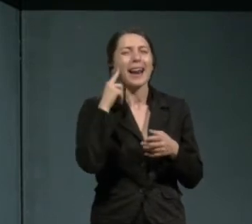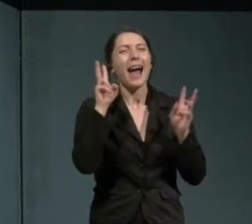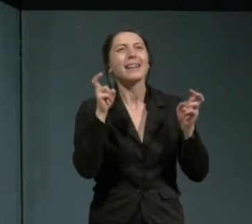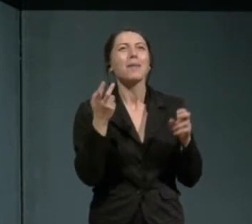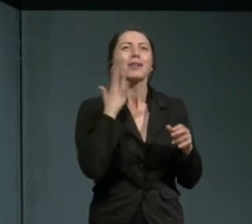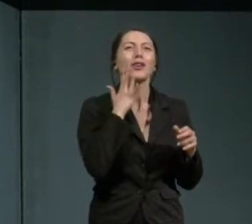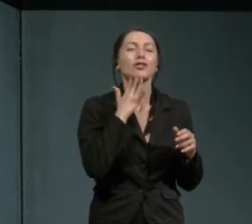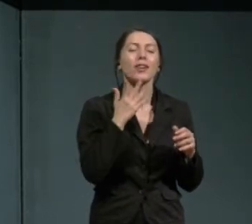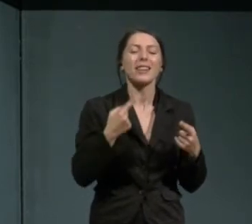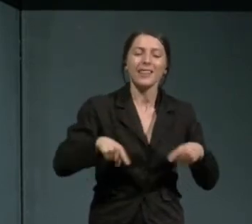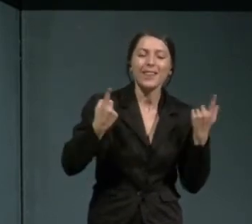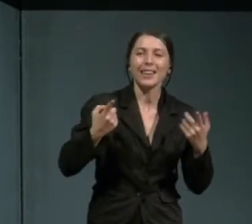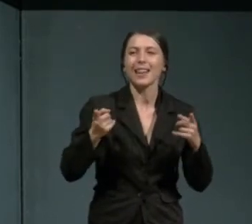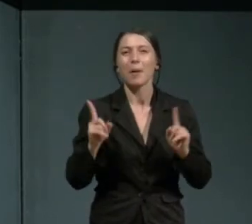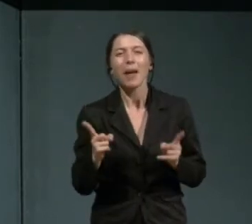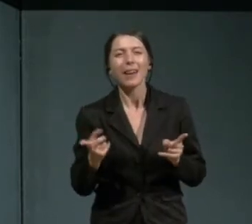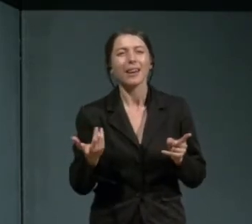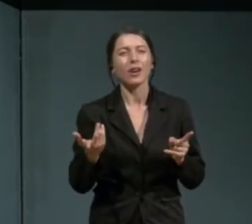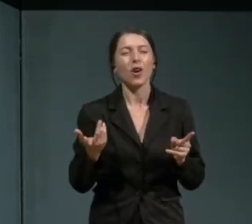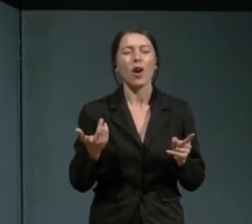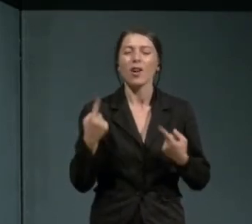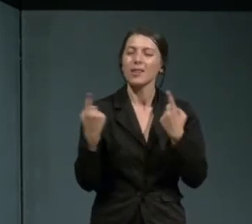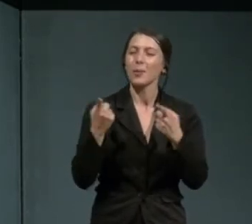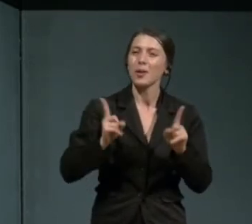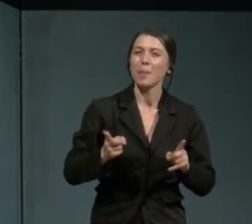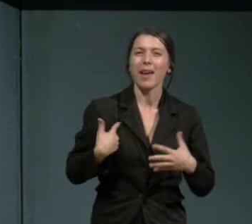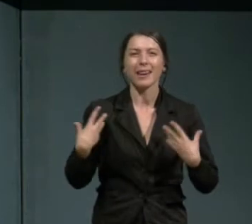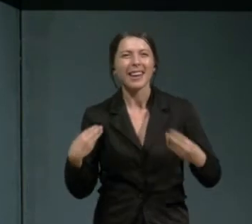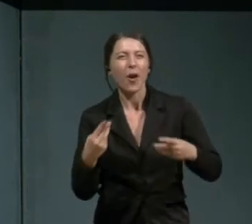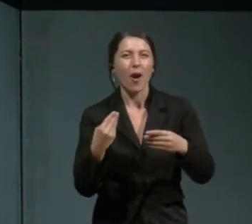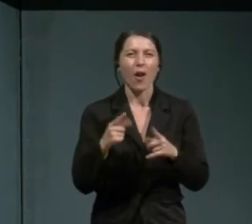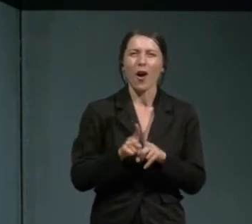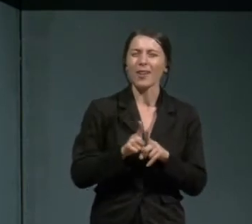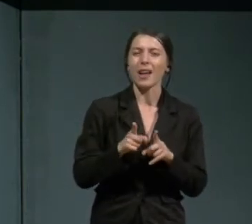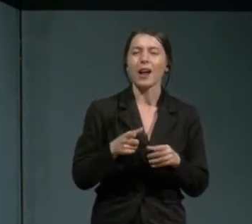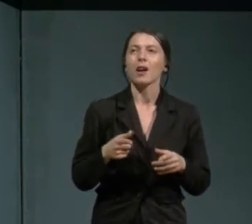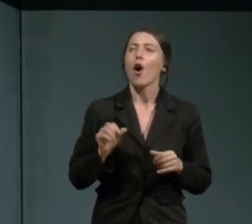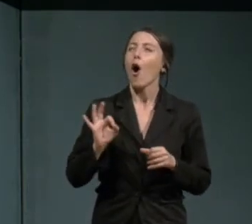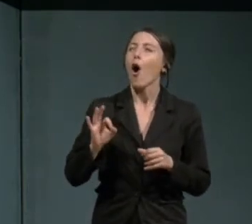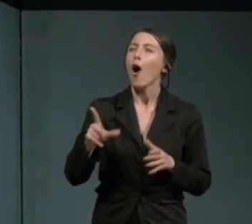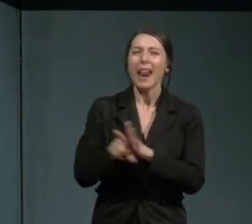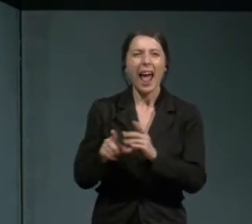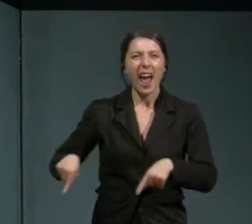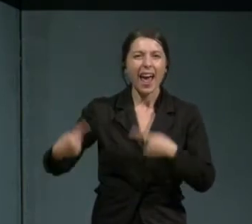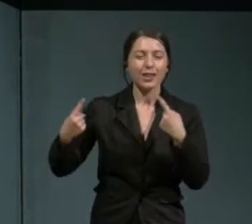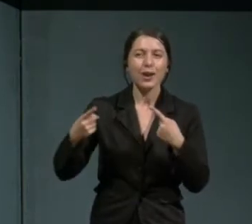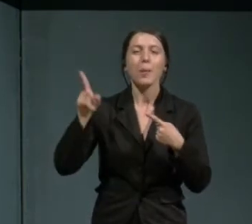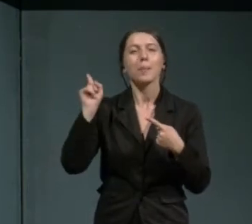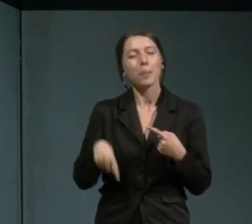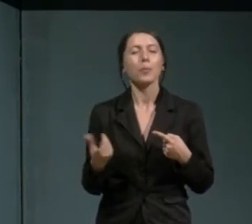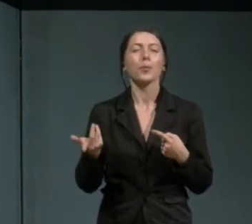pericolo del mettersi in situazioni pericolose di sfidare la legge anche attraverso